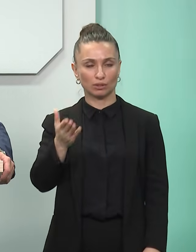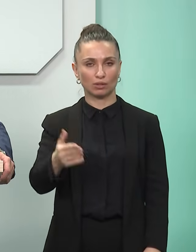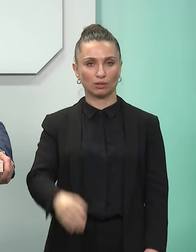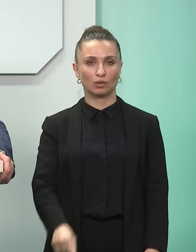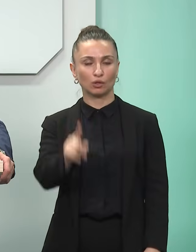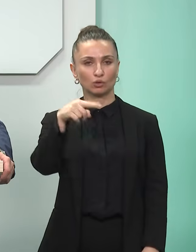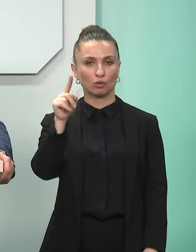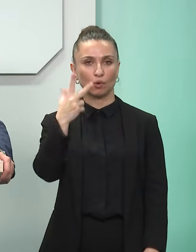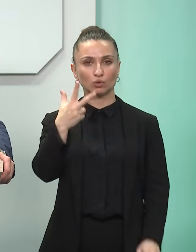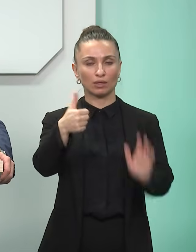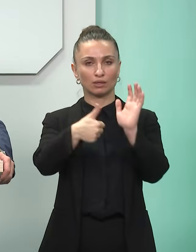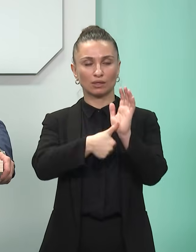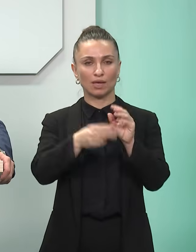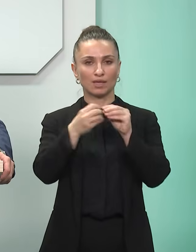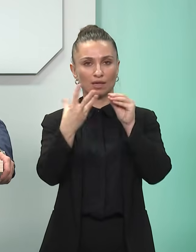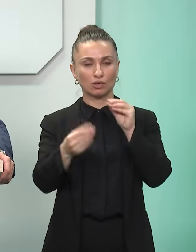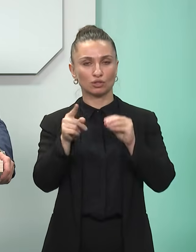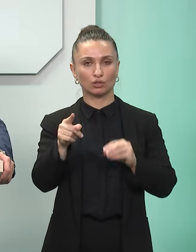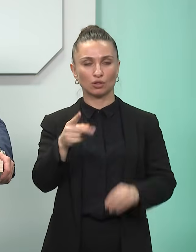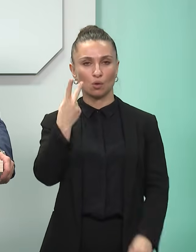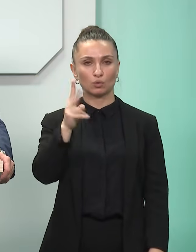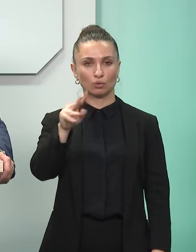3,19%. ნომერი 36 გირჩი